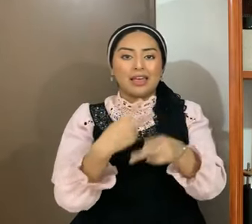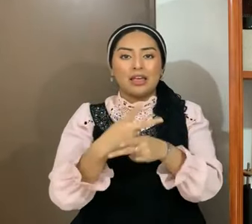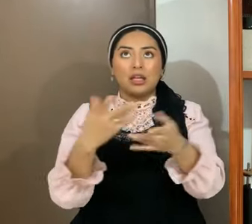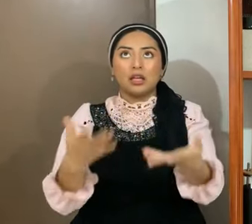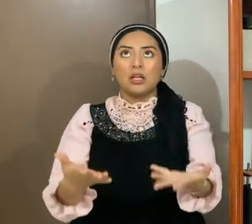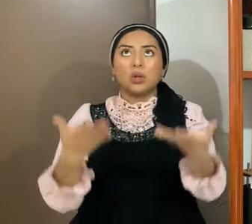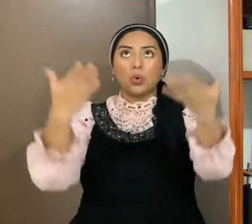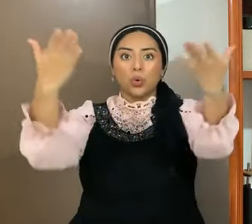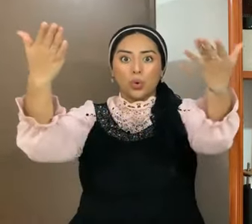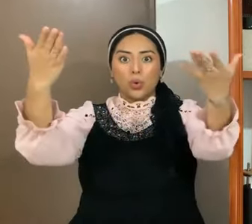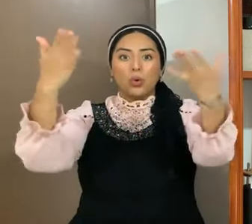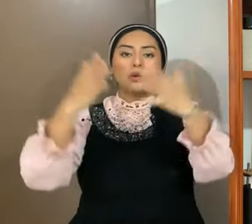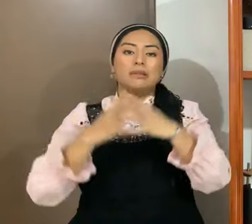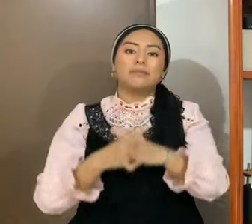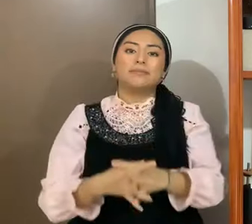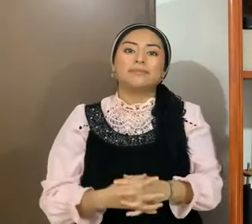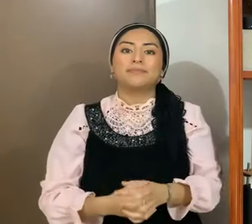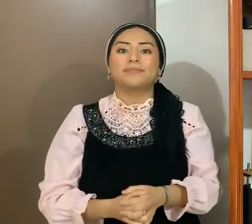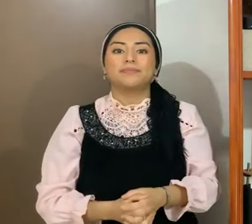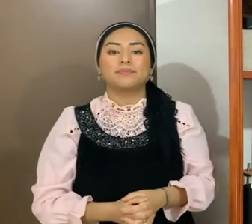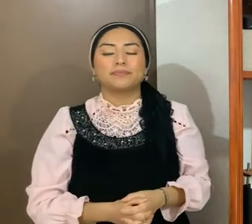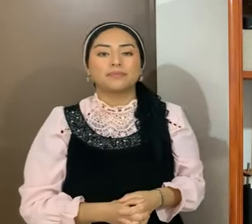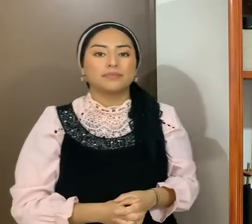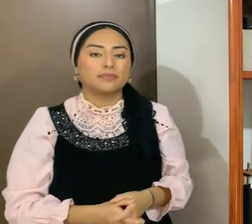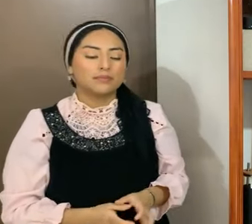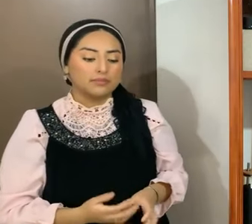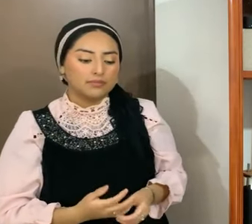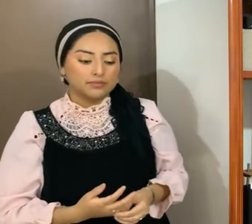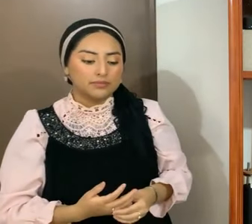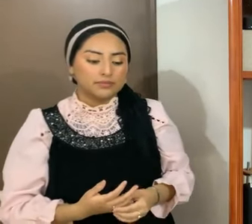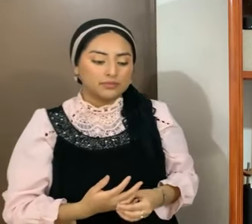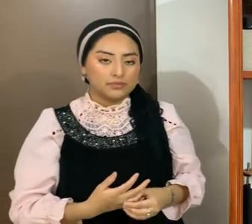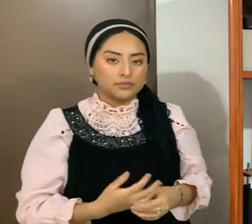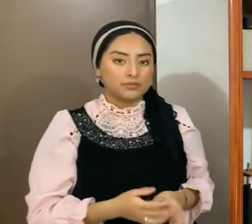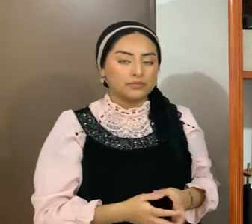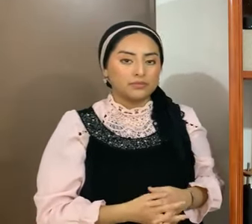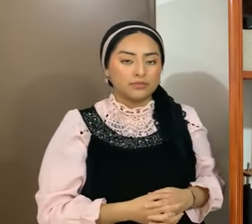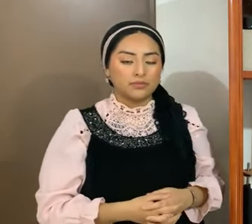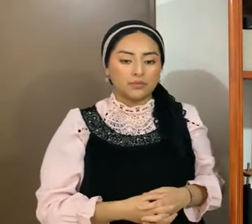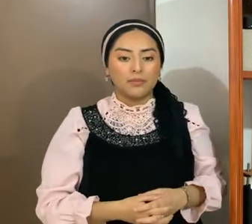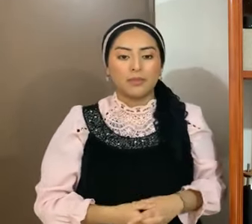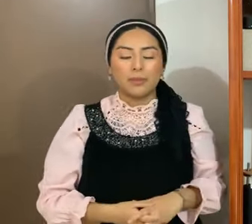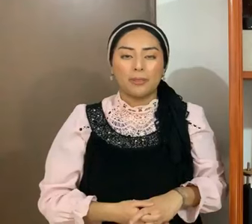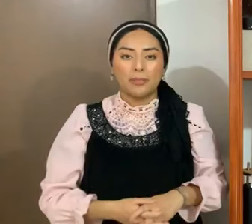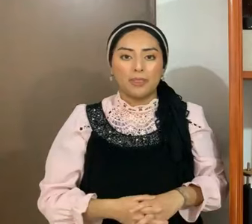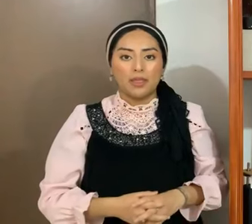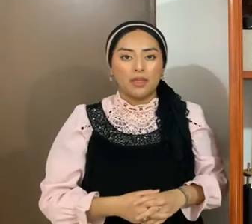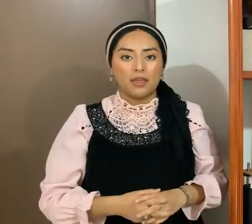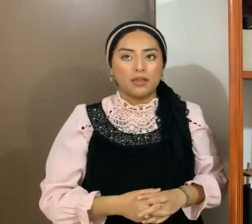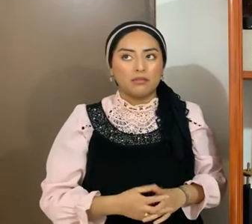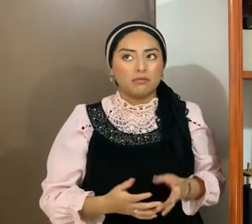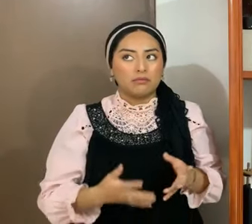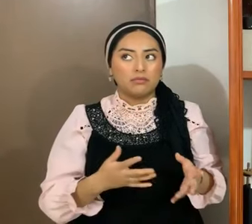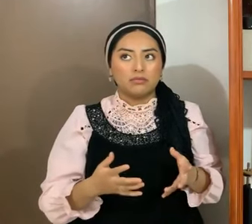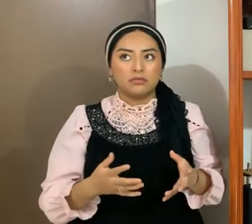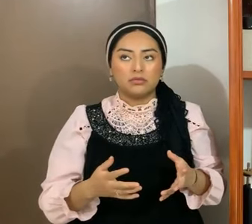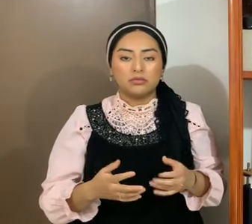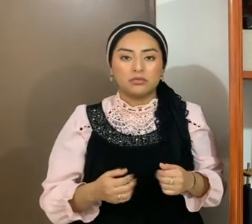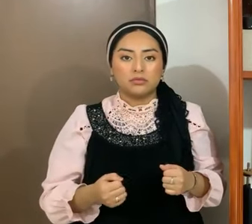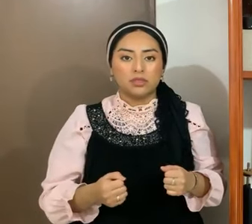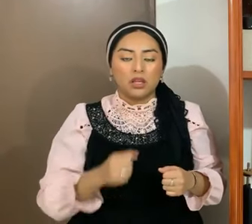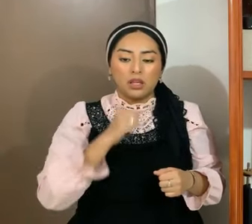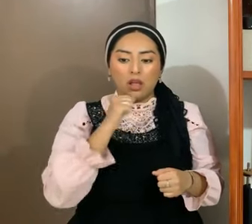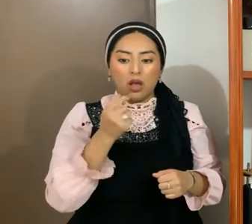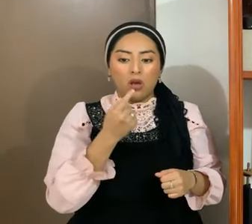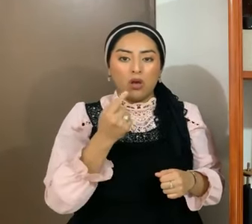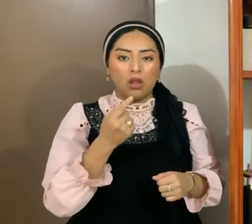Esta fue una ofrenda, un holocausto, un shelamim también, por así decirlo, ¿sí? Entonces, no están los sacrificios